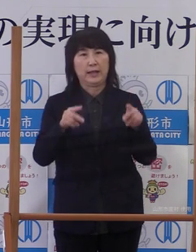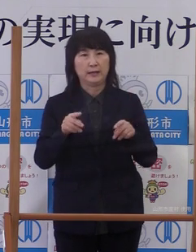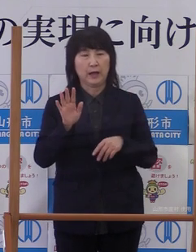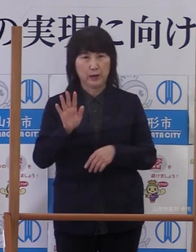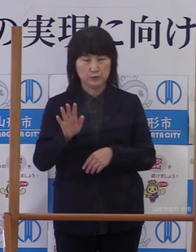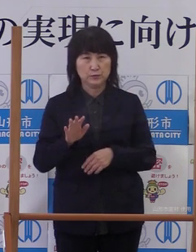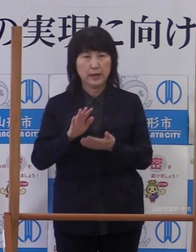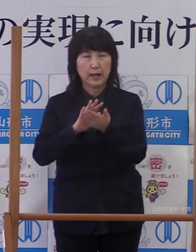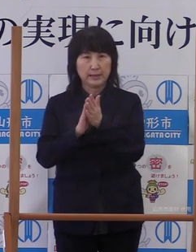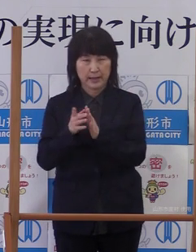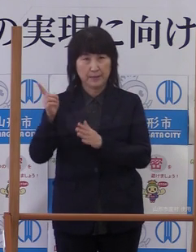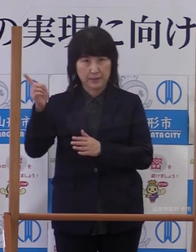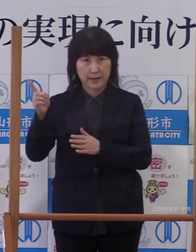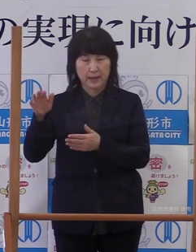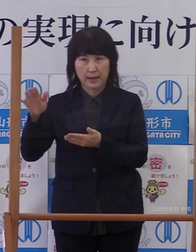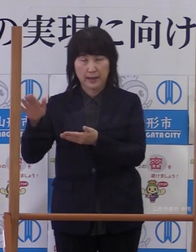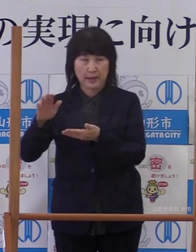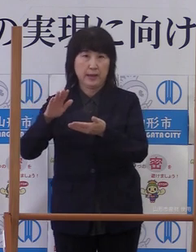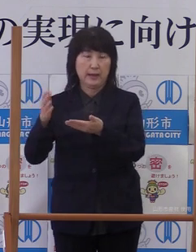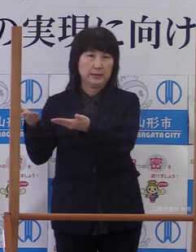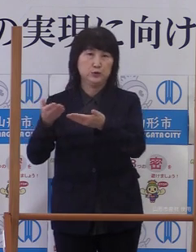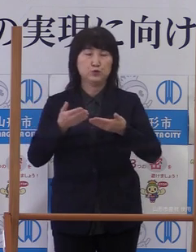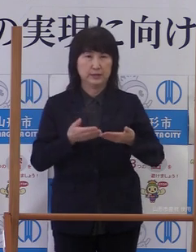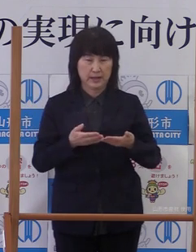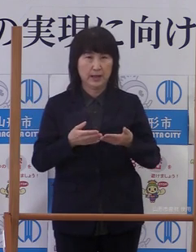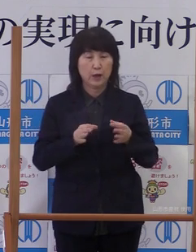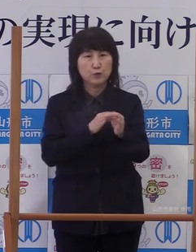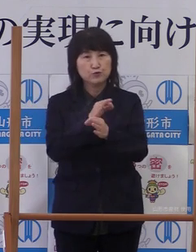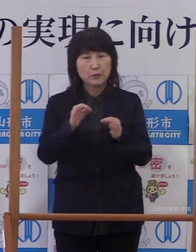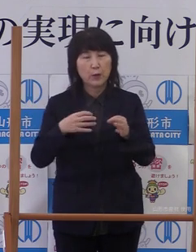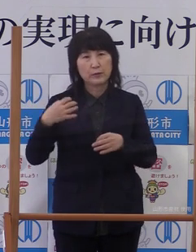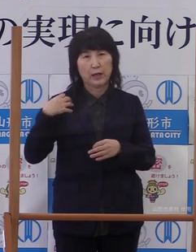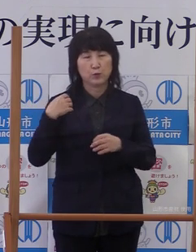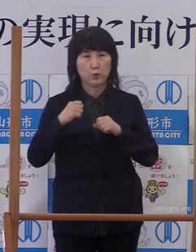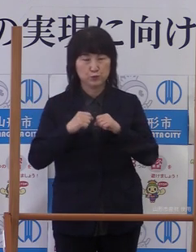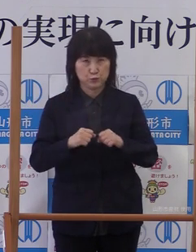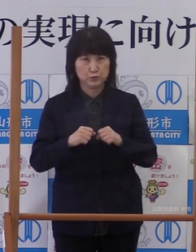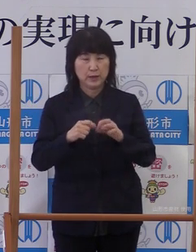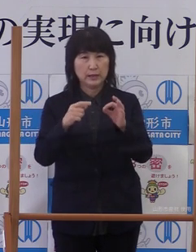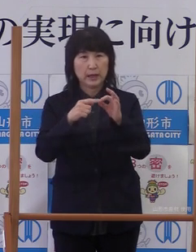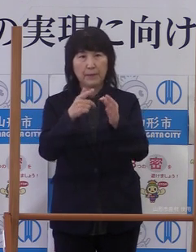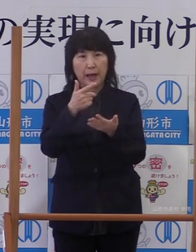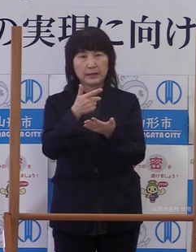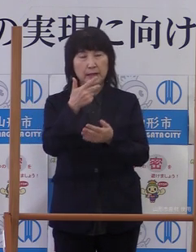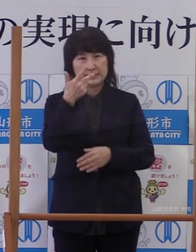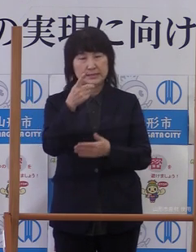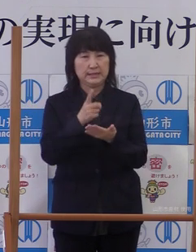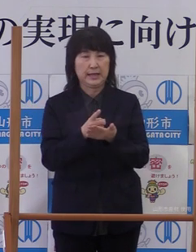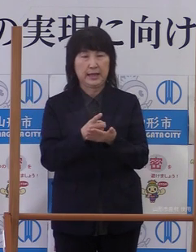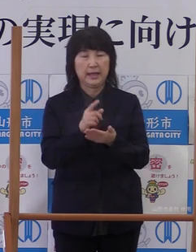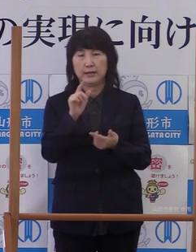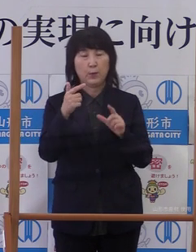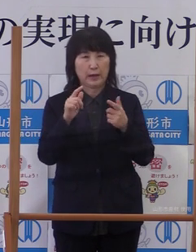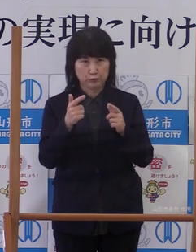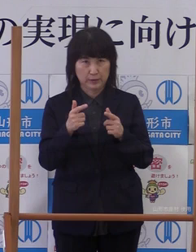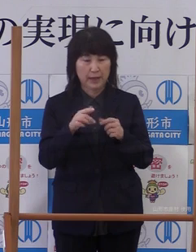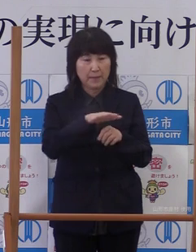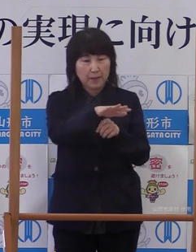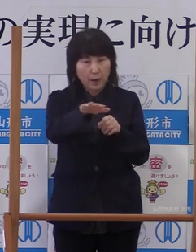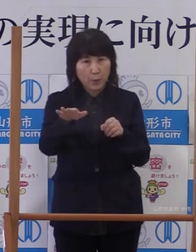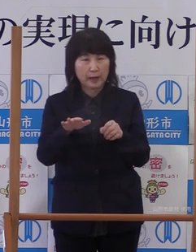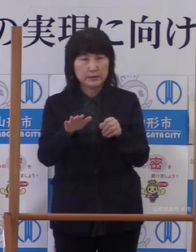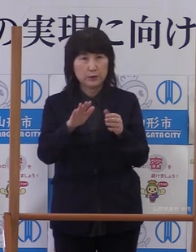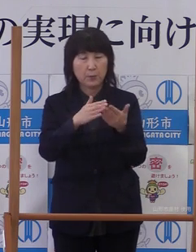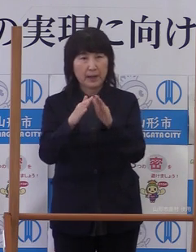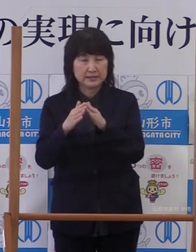ども、県から引き継いでですね、運営をしていく、これも山形市だけでなくて周辺の市町の皆さん